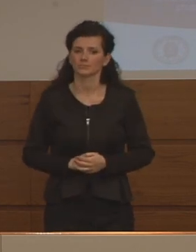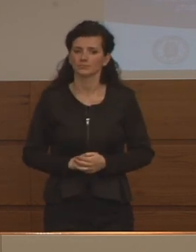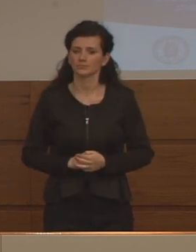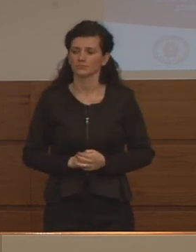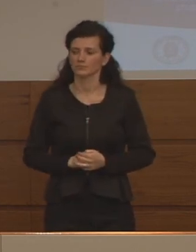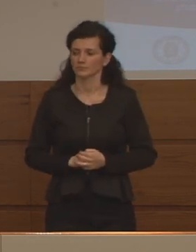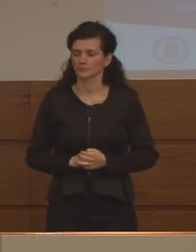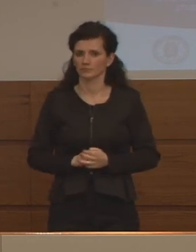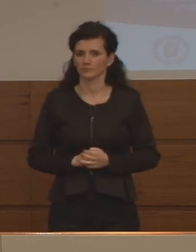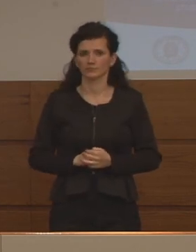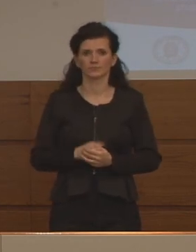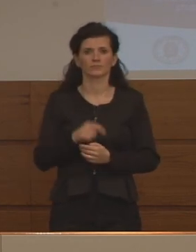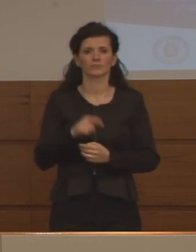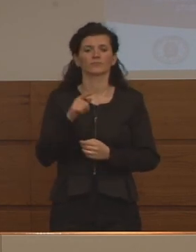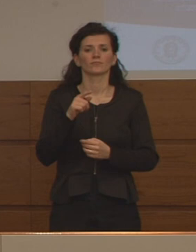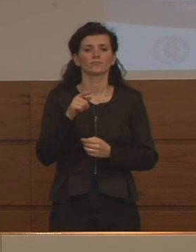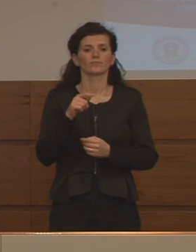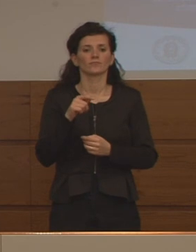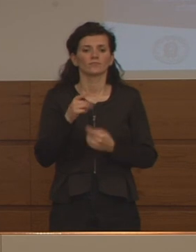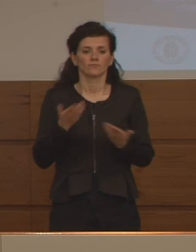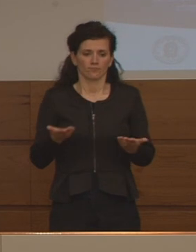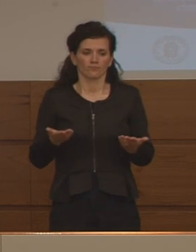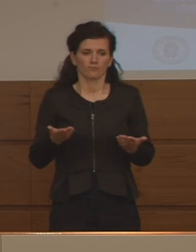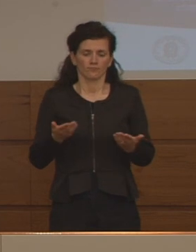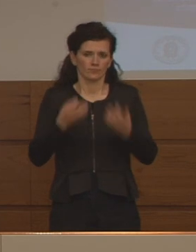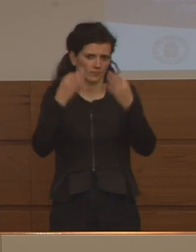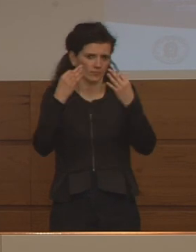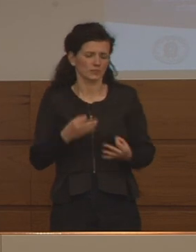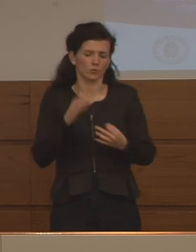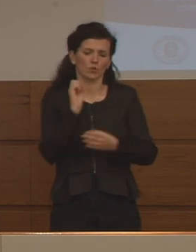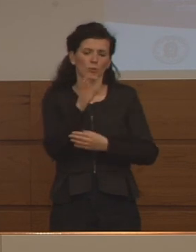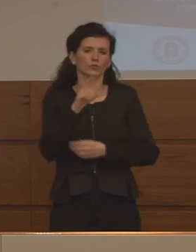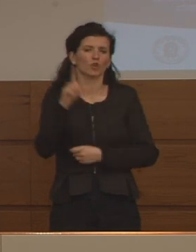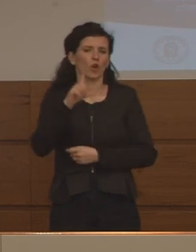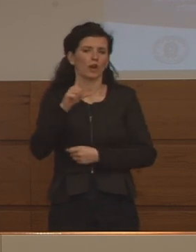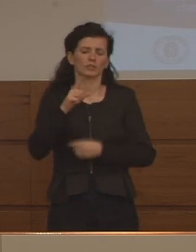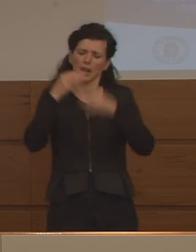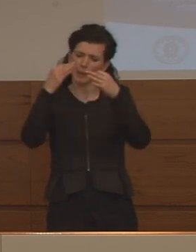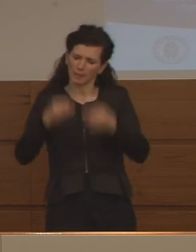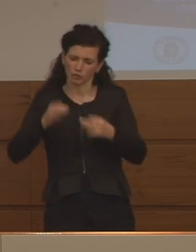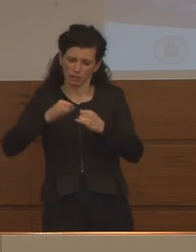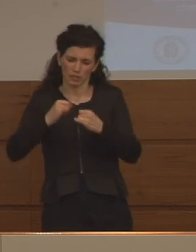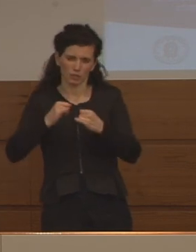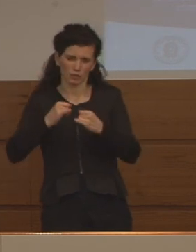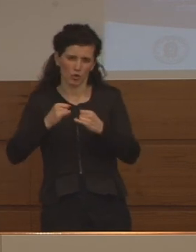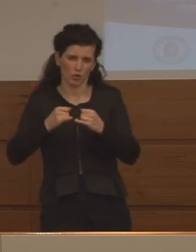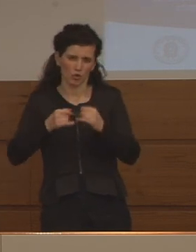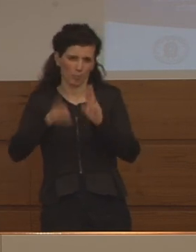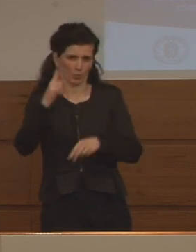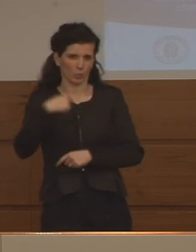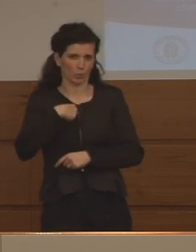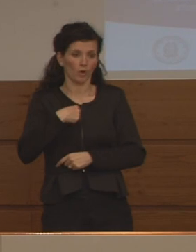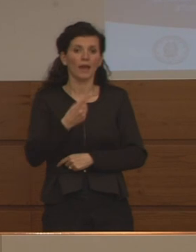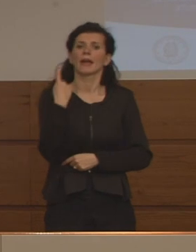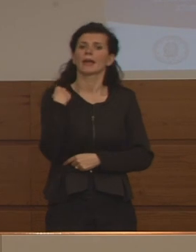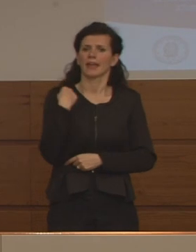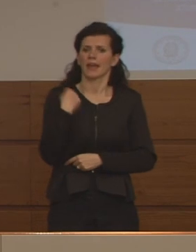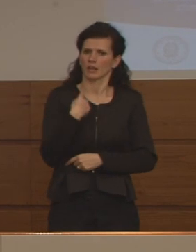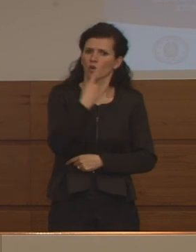il professore locatelli sarà più preciso di me io anche ieri ho detto e lo ripeto